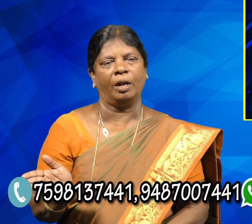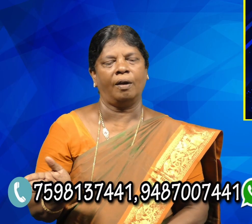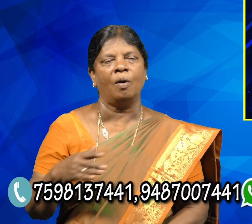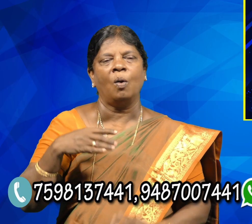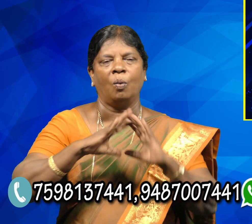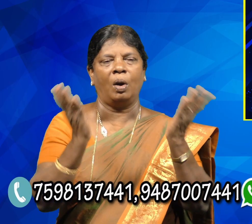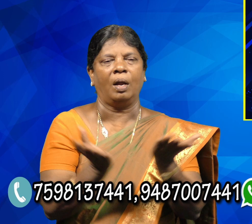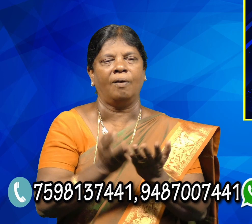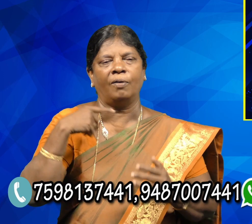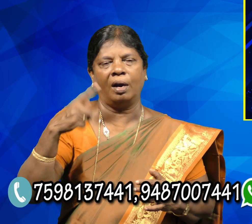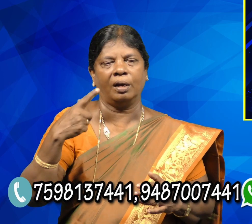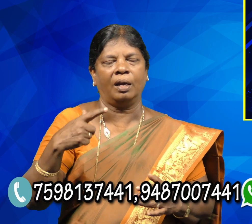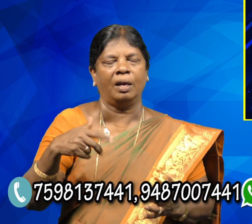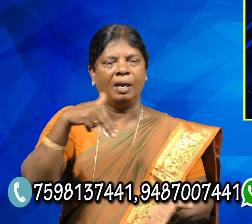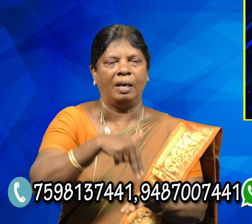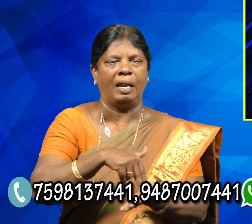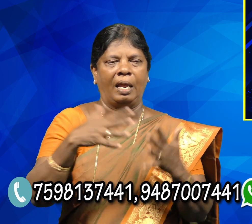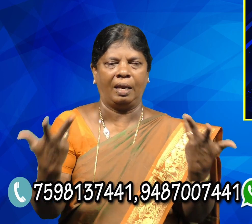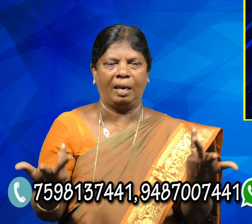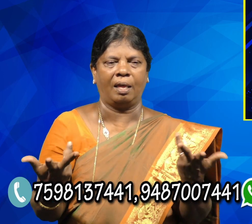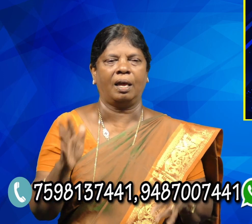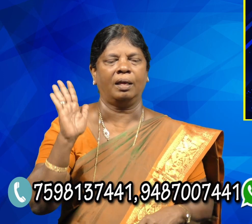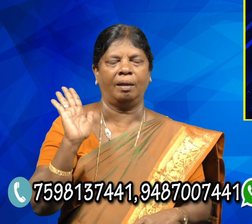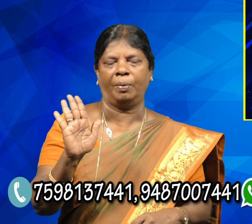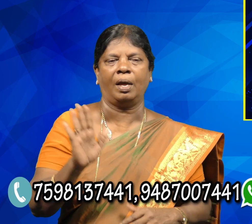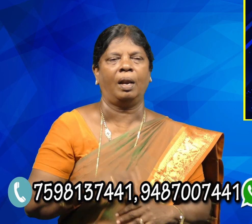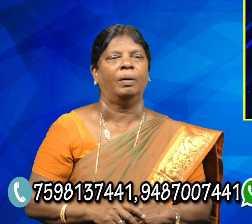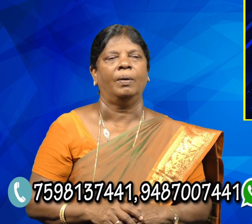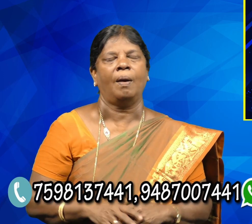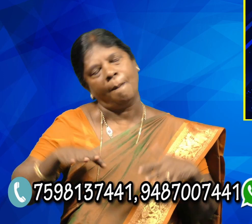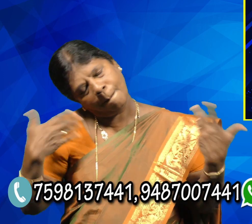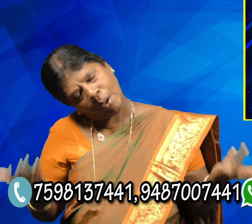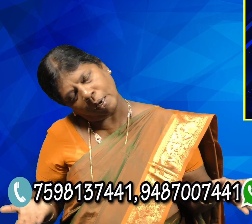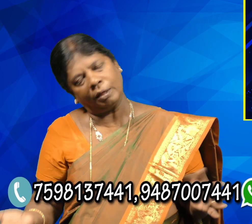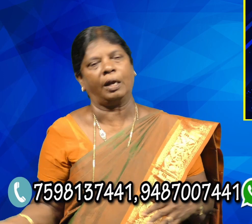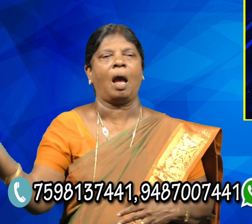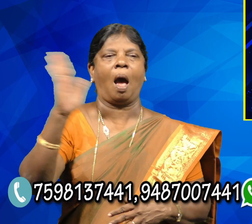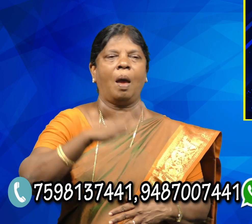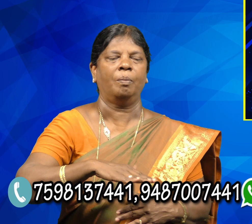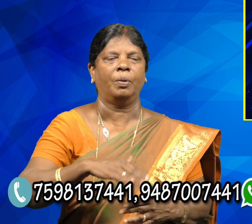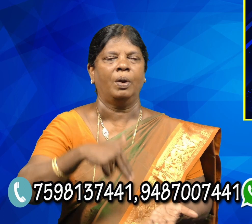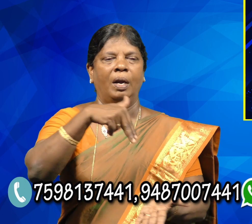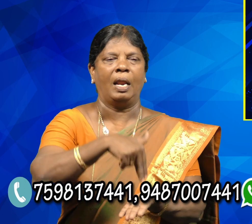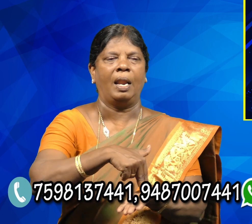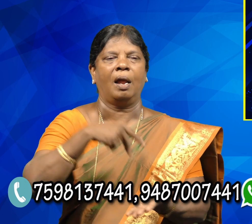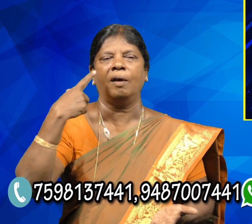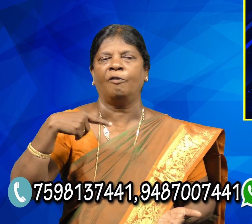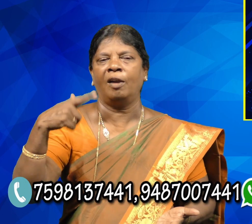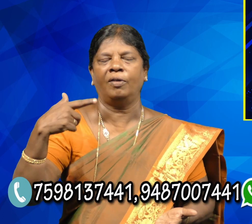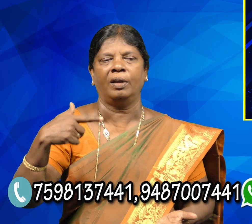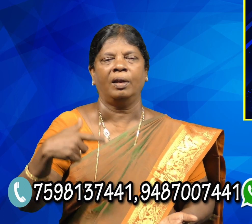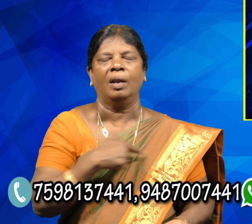நம்முடைய உலக வாழ்க்கை நிலையற்றதாக இருப்பதால் மரணத்திற்கு பின் உள்ள நிலையான